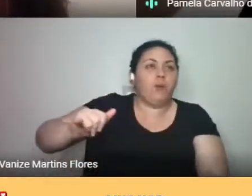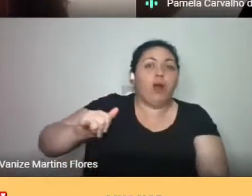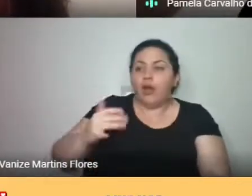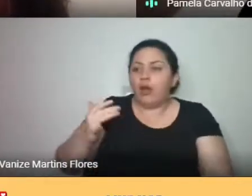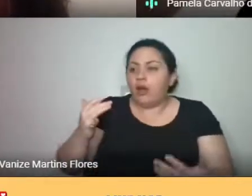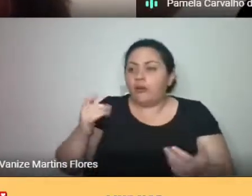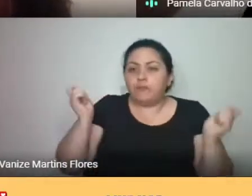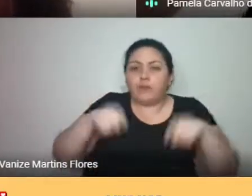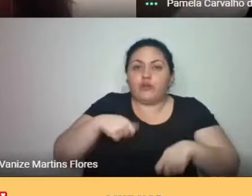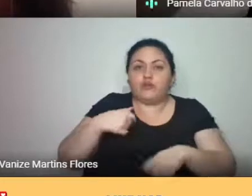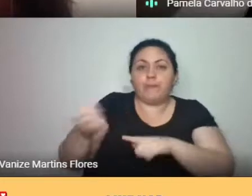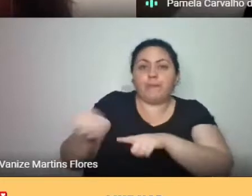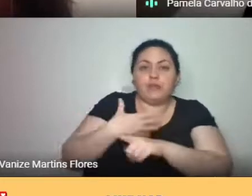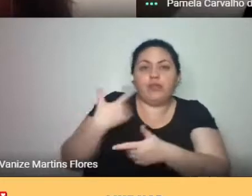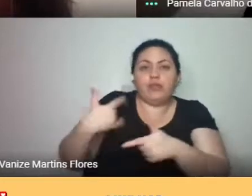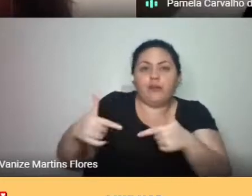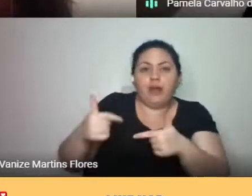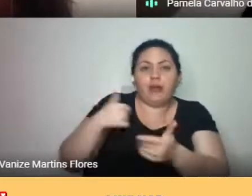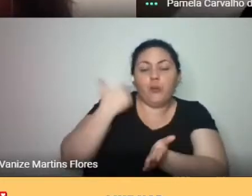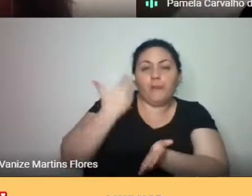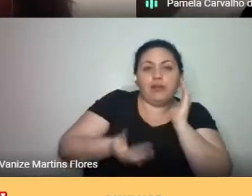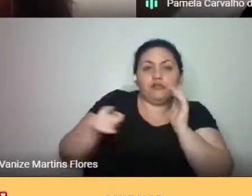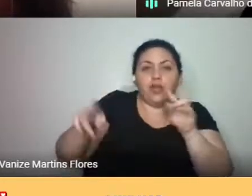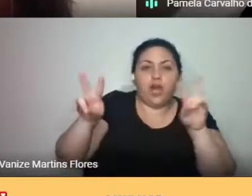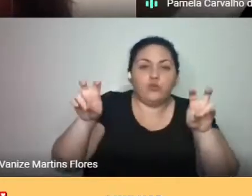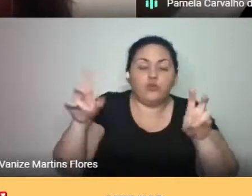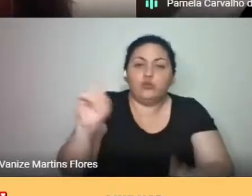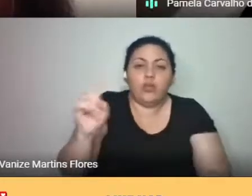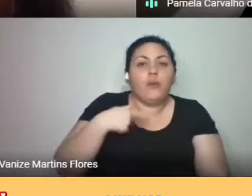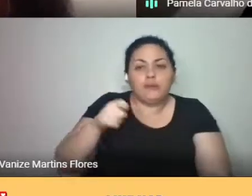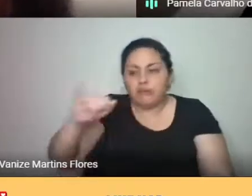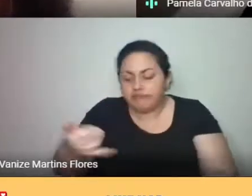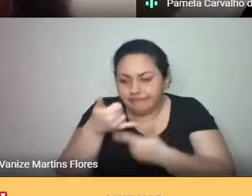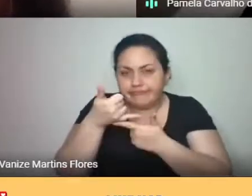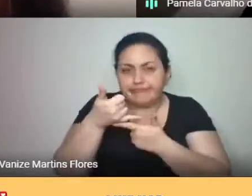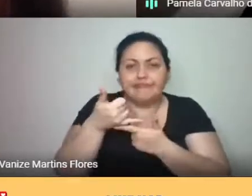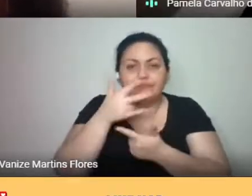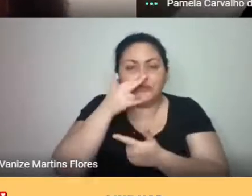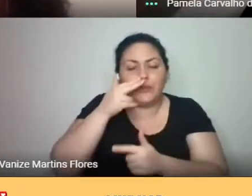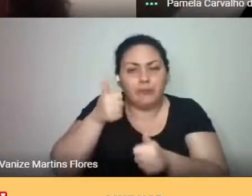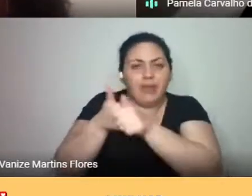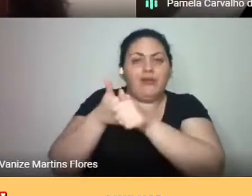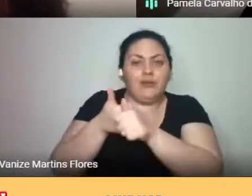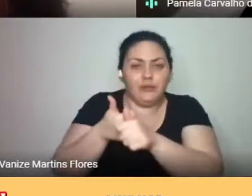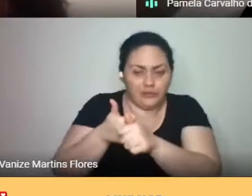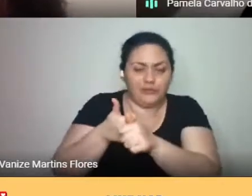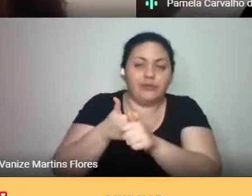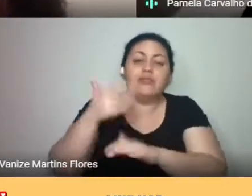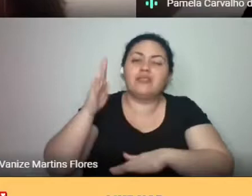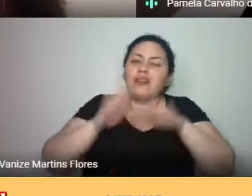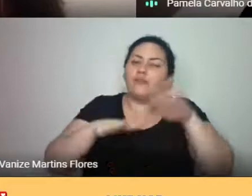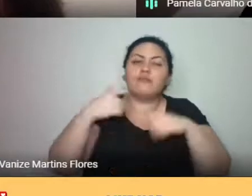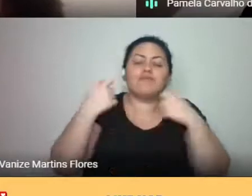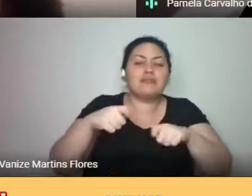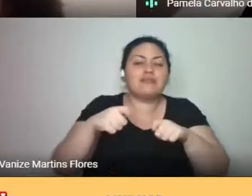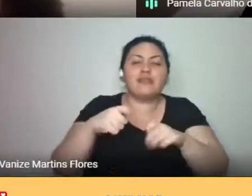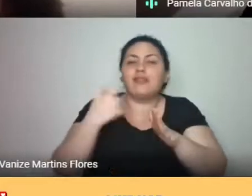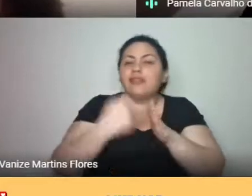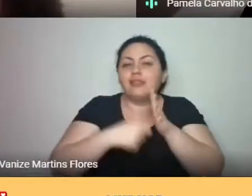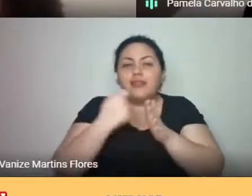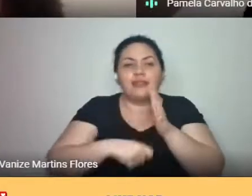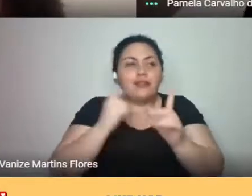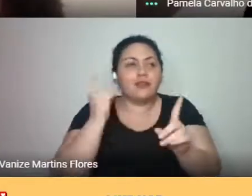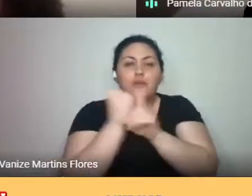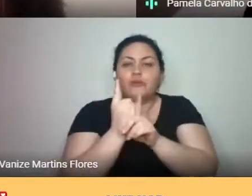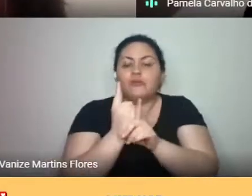estou perdendo o que está acontecendo também. Então, eu também, de repente, tentar encontrar um prazer, uma satisfação